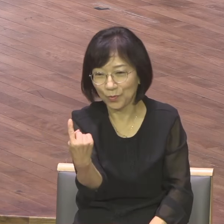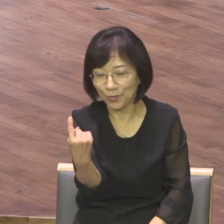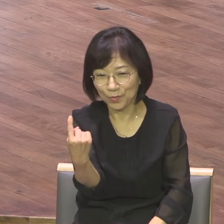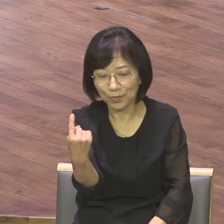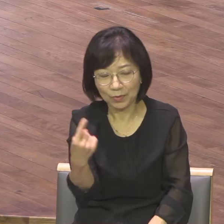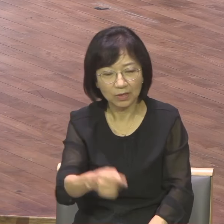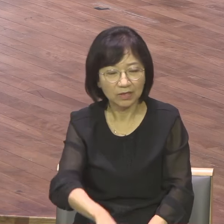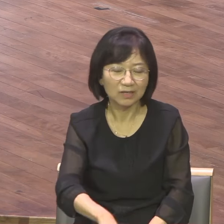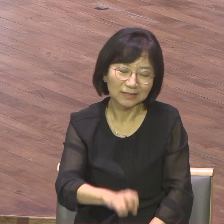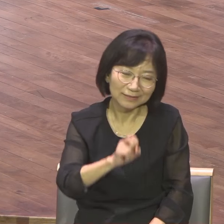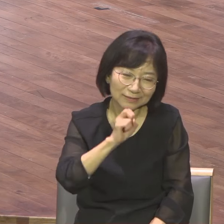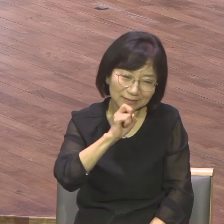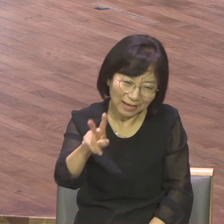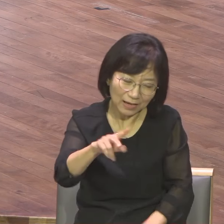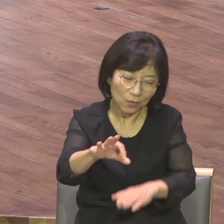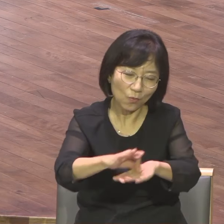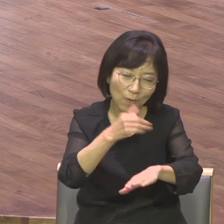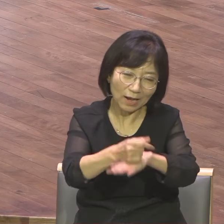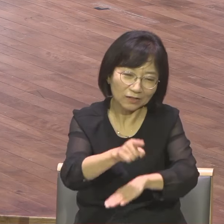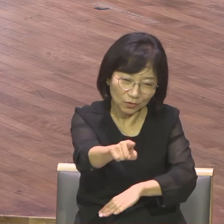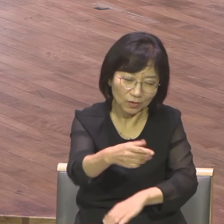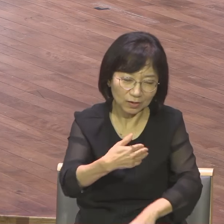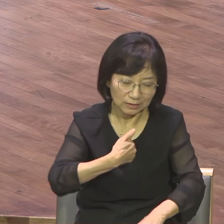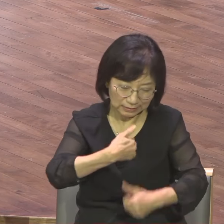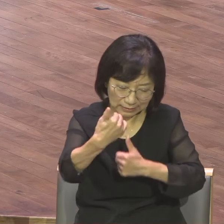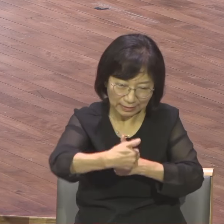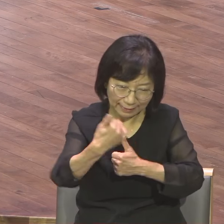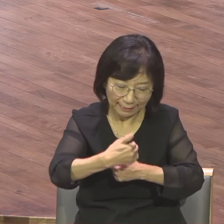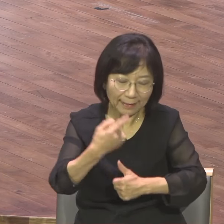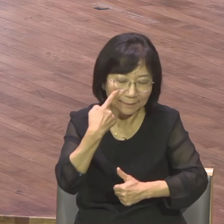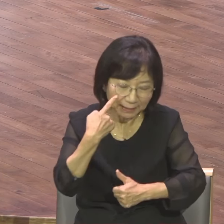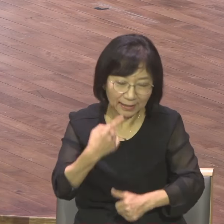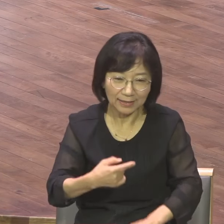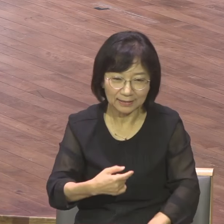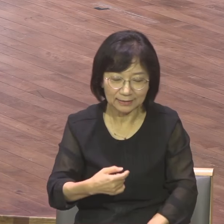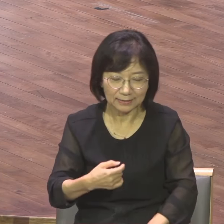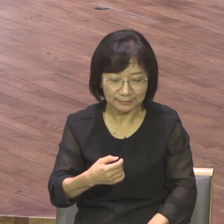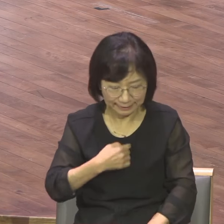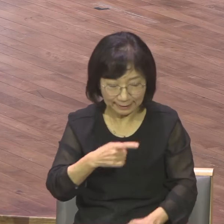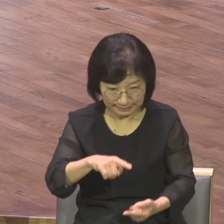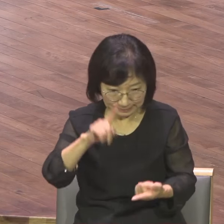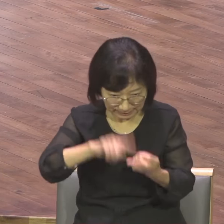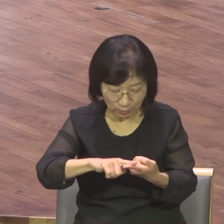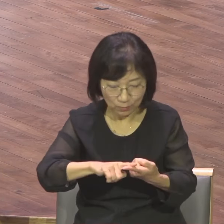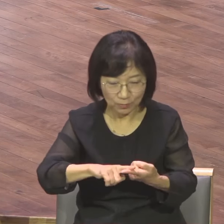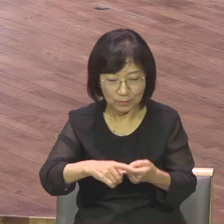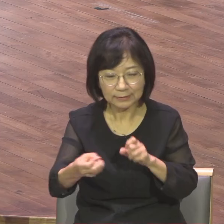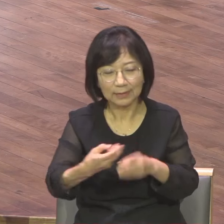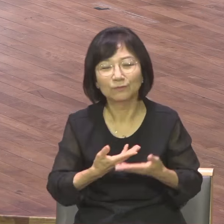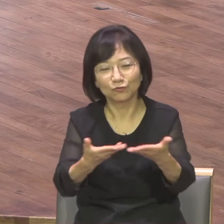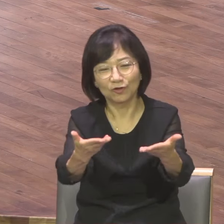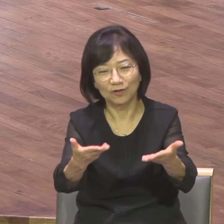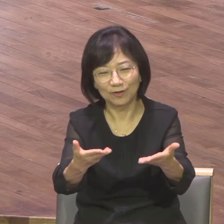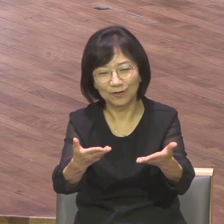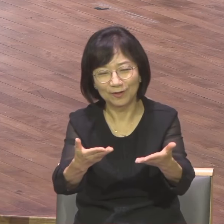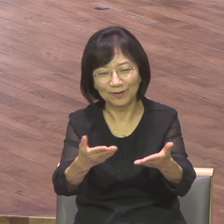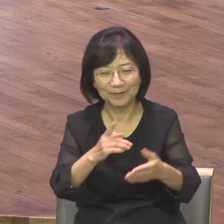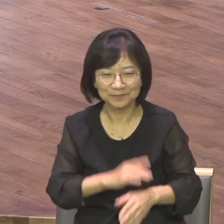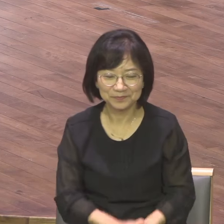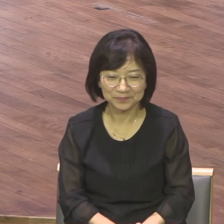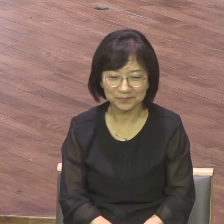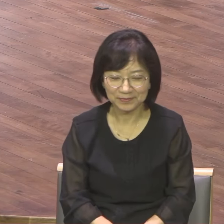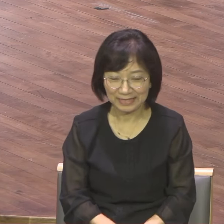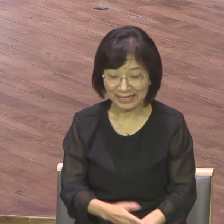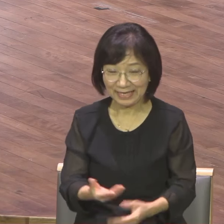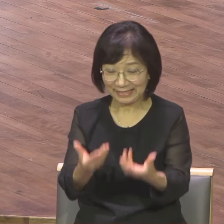너 내 구해. 내가 너 구하는 거 내가 정확하게 내가 가르쳐 줄게. 그대로 해 줄게. 우리가 믿음이 너무